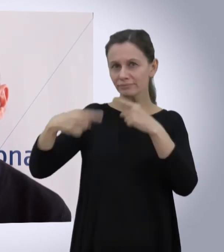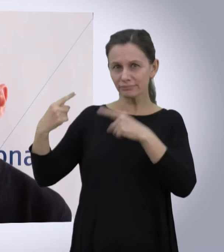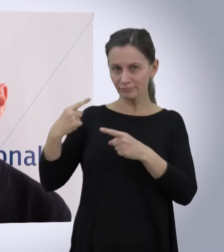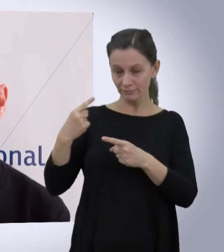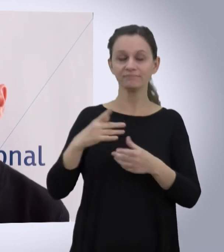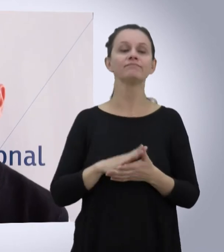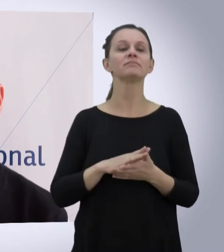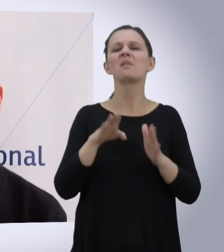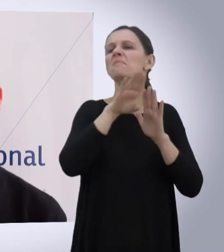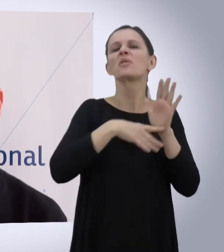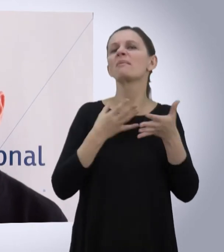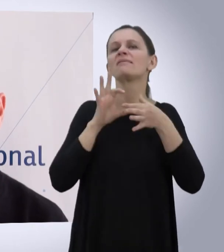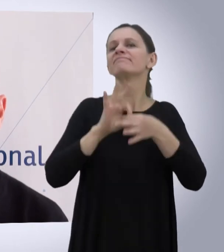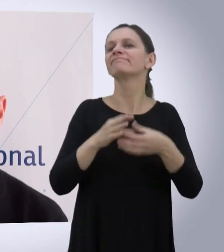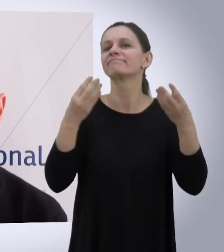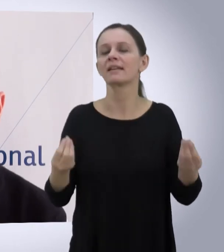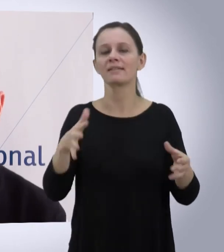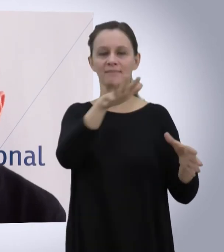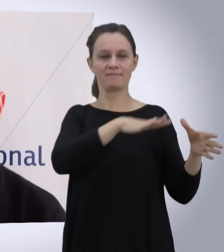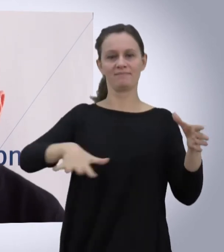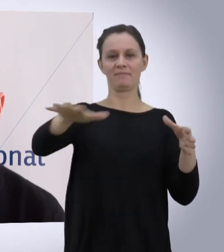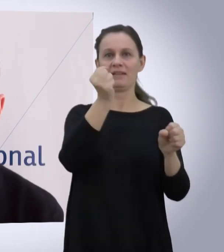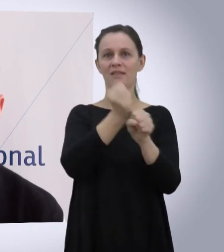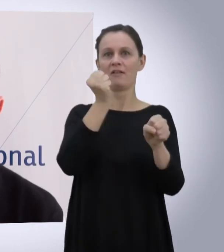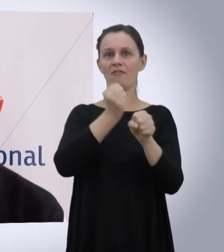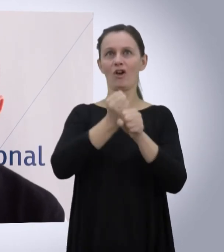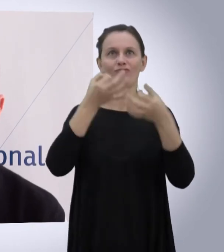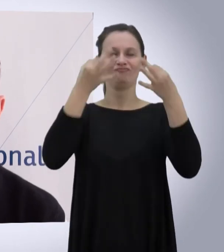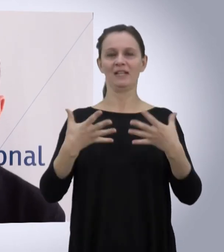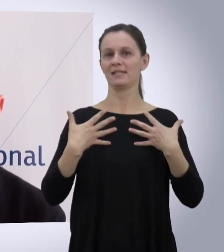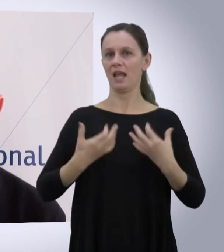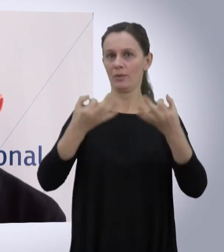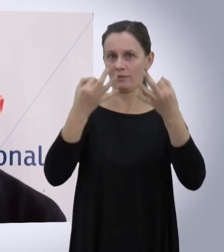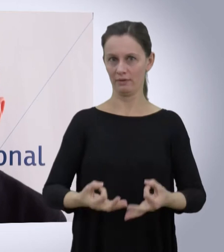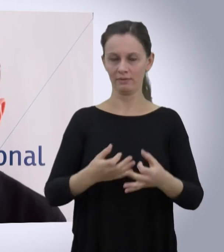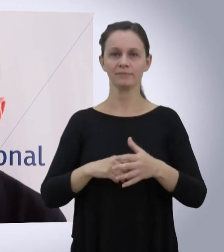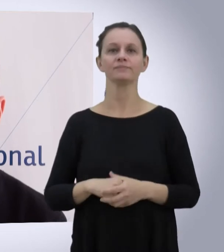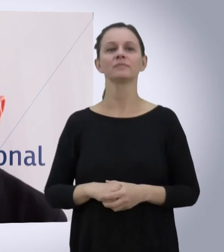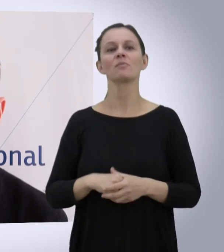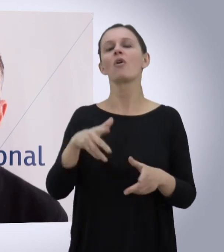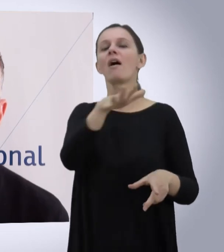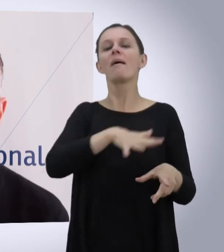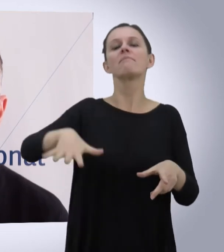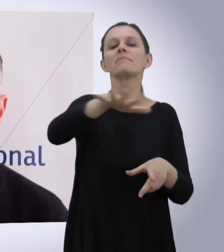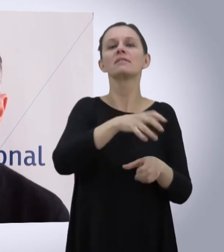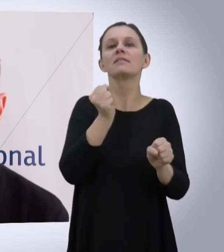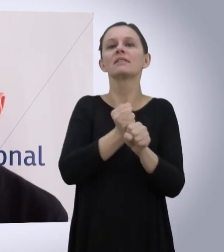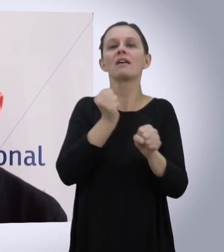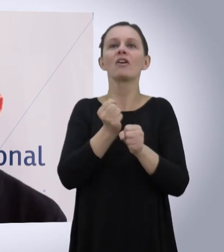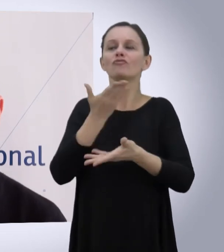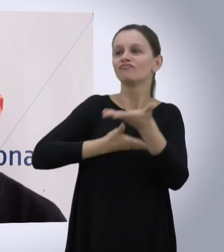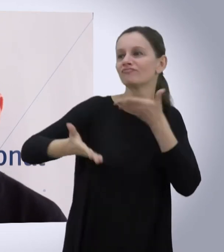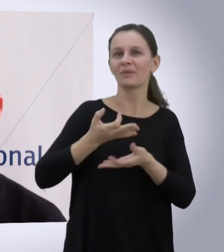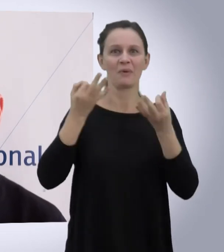ver esencialmente con generar ambientes de trabajo saludables. En definitiva, ambientes de trabajo amigables